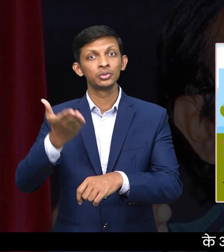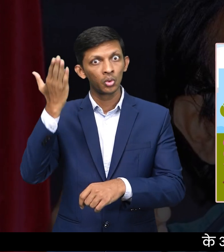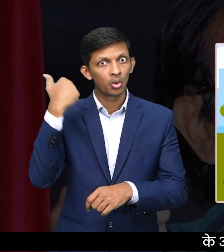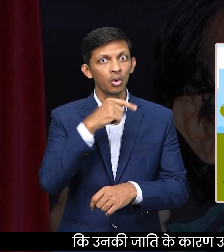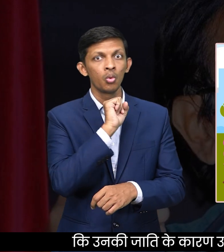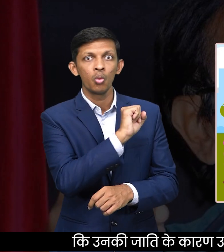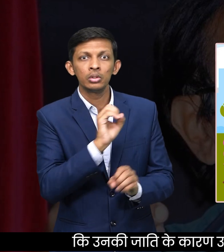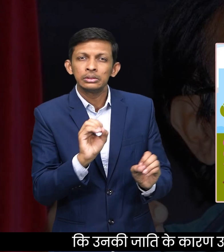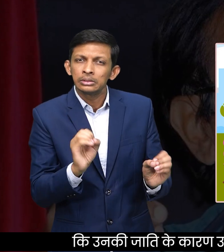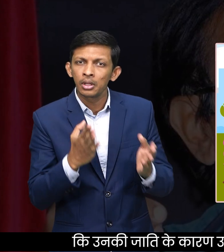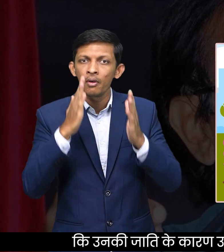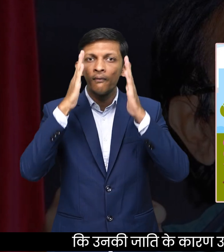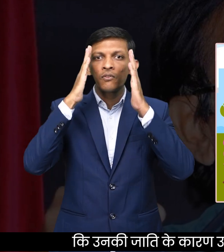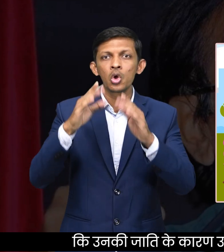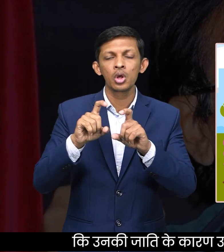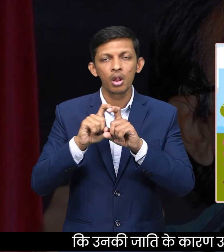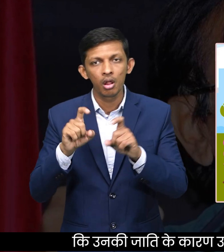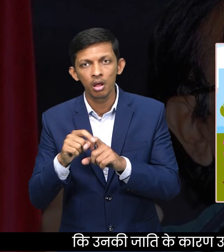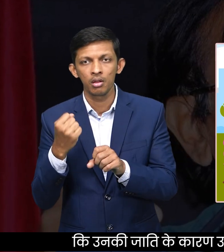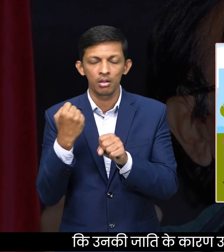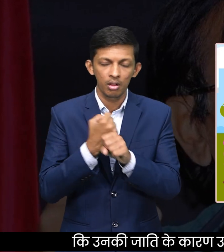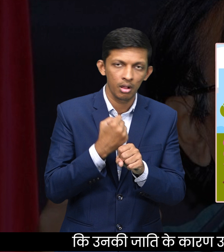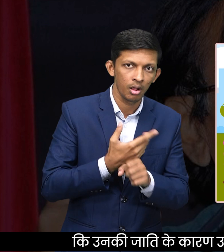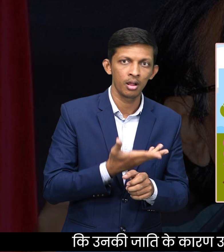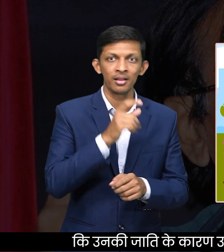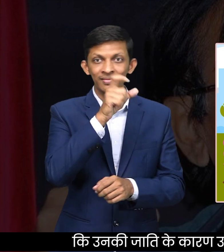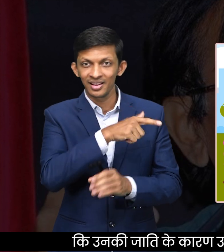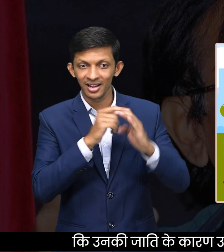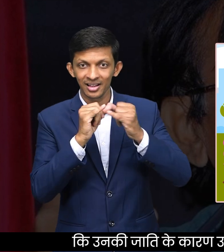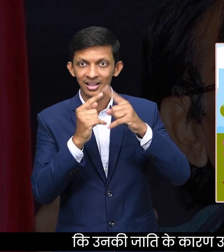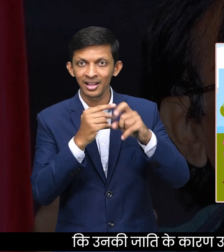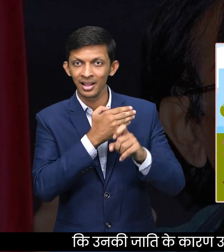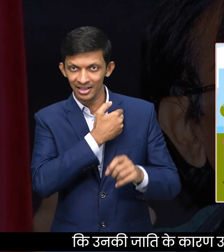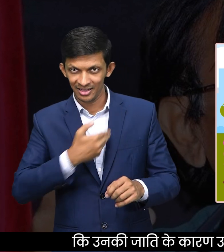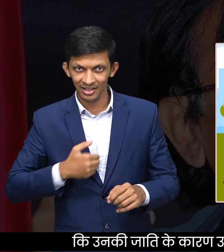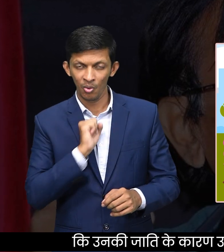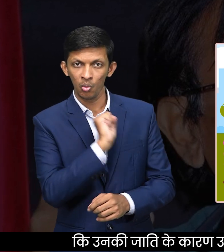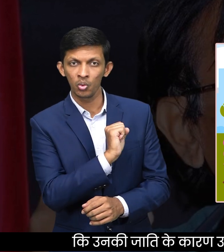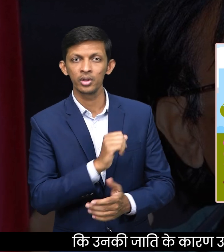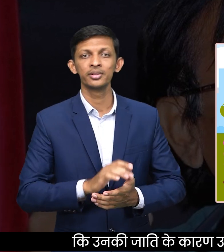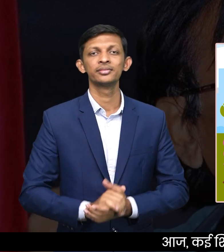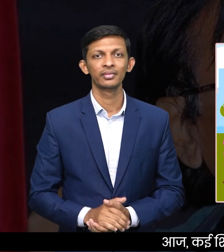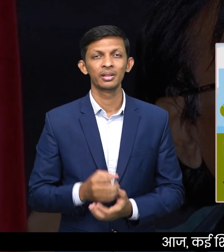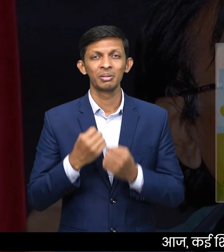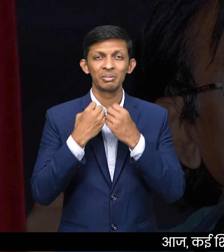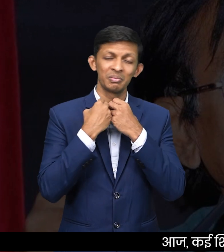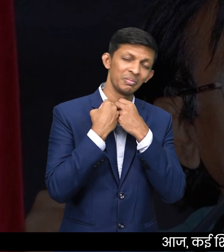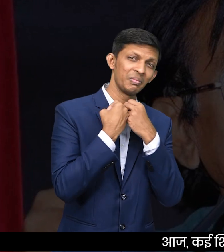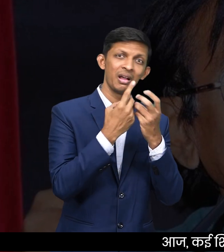है कि उनकी जाति के कारण उन्हें सफाई करने के लिए मजबूर किया गया था। आज कई शिक्षक